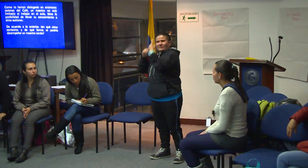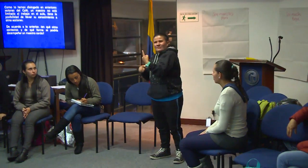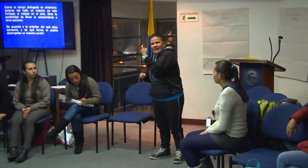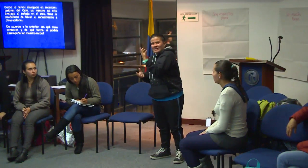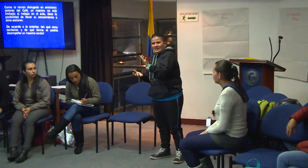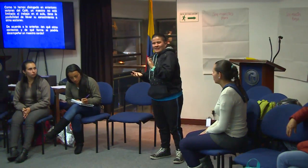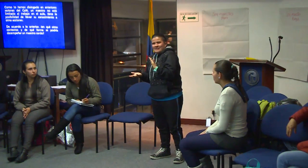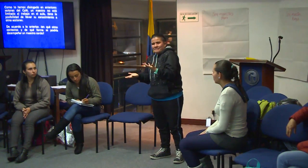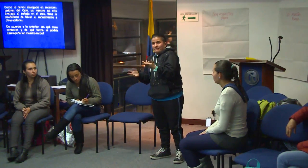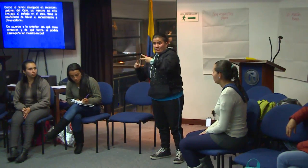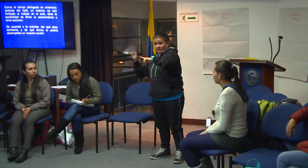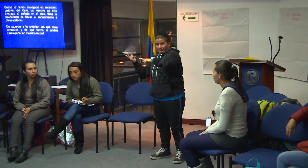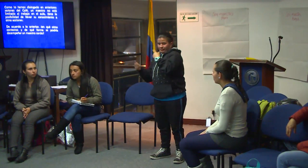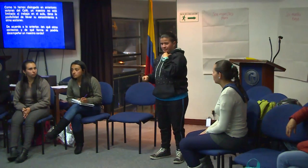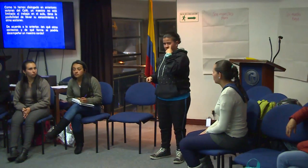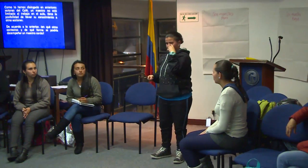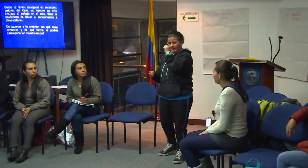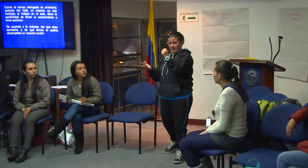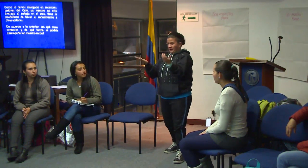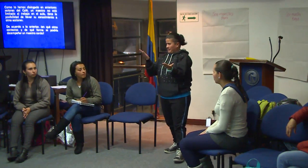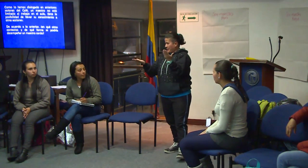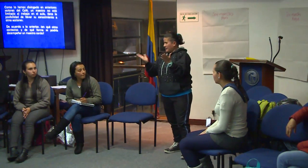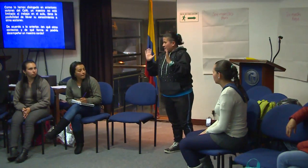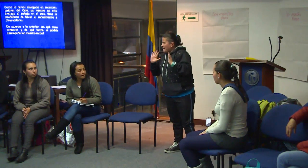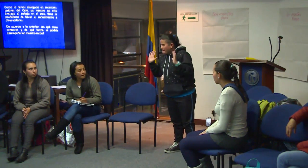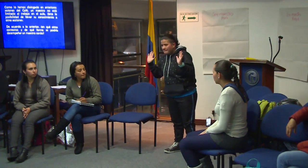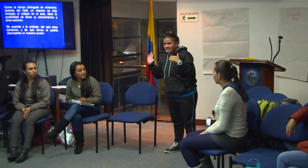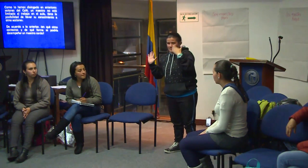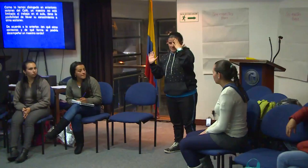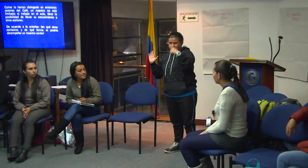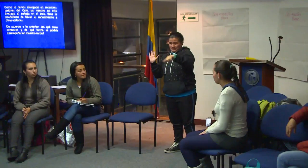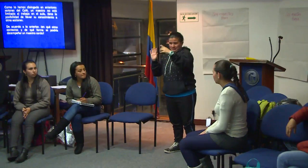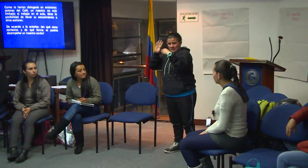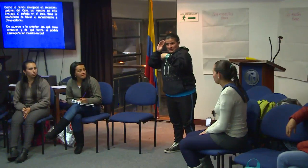Falta poder captar, aprender esas realidades.